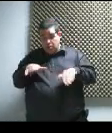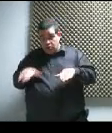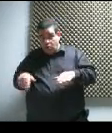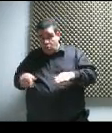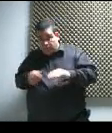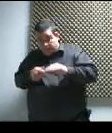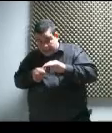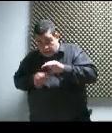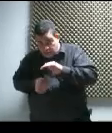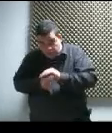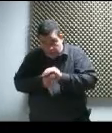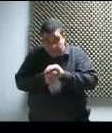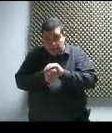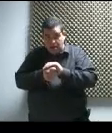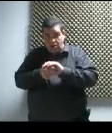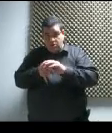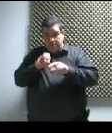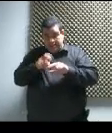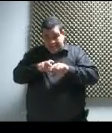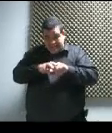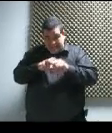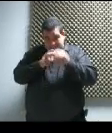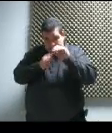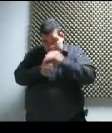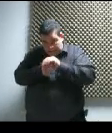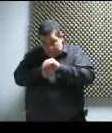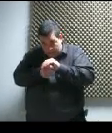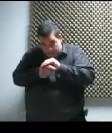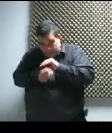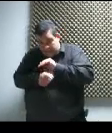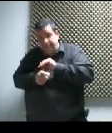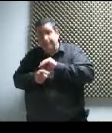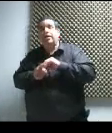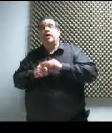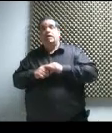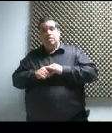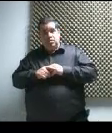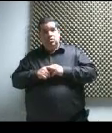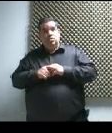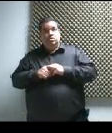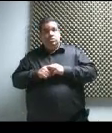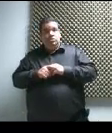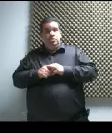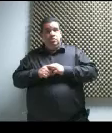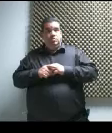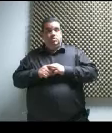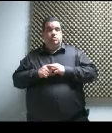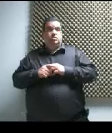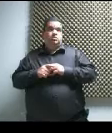sido durante días de escuela y se hubiesen ocurrido